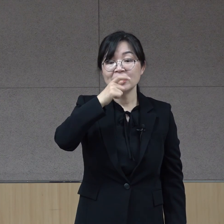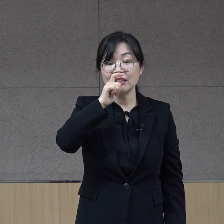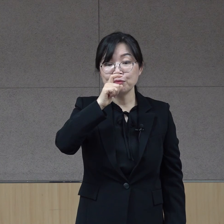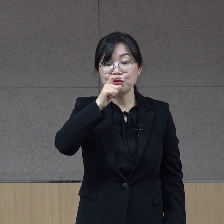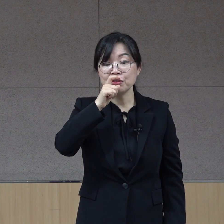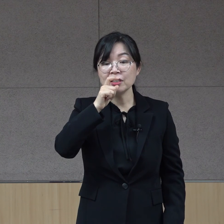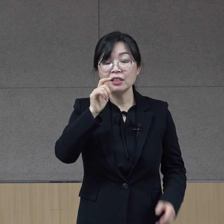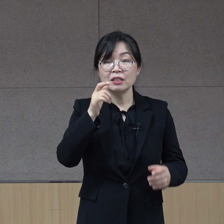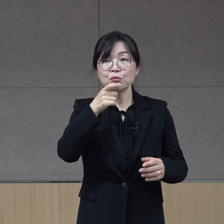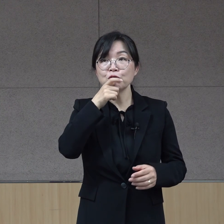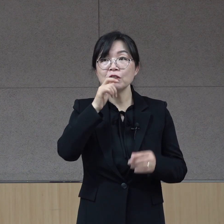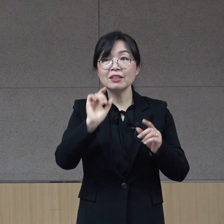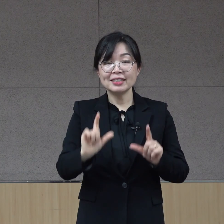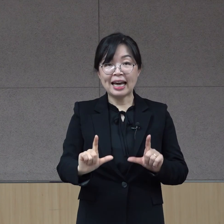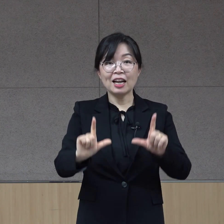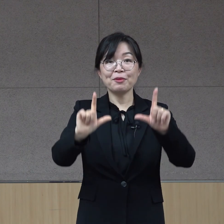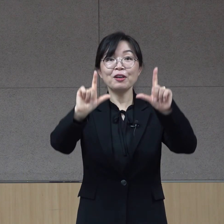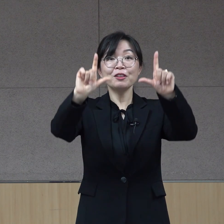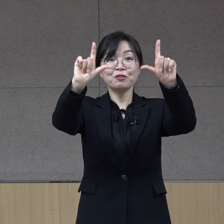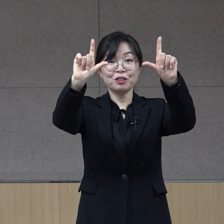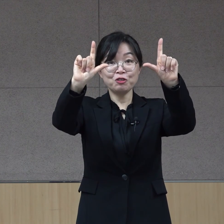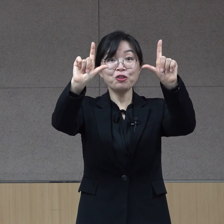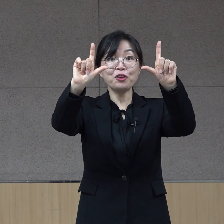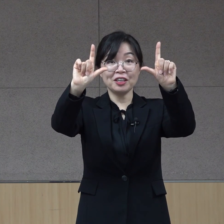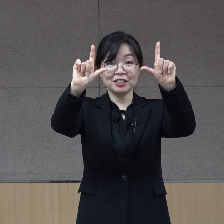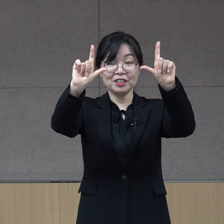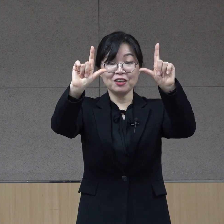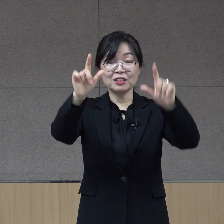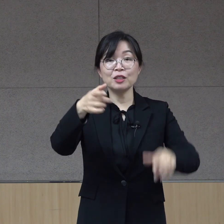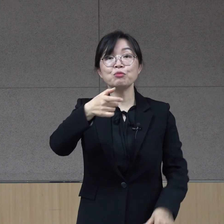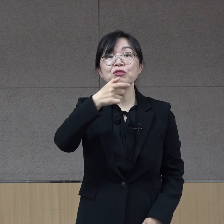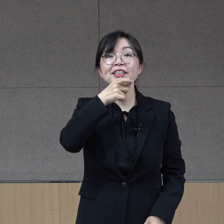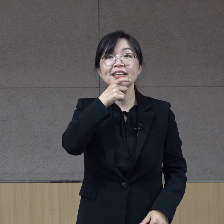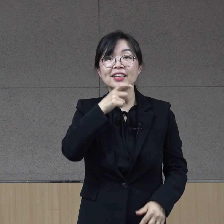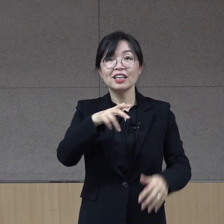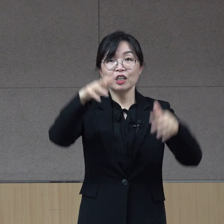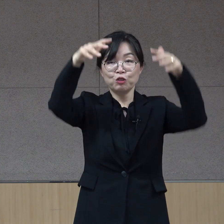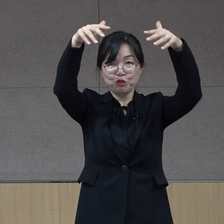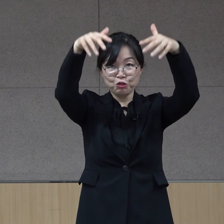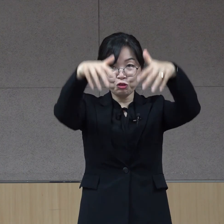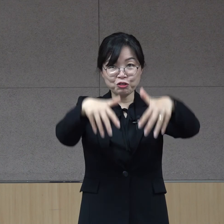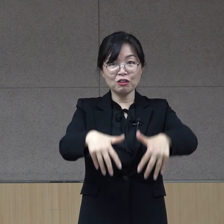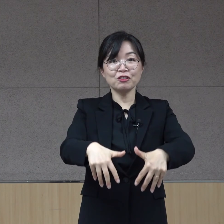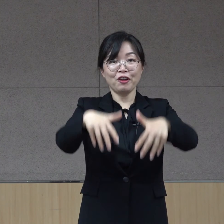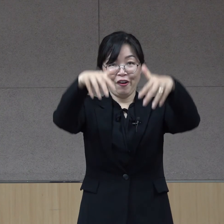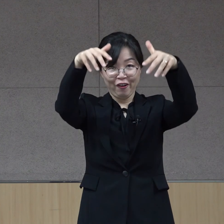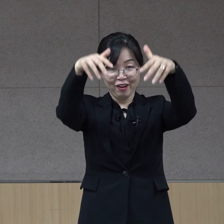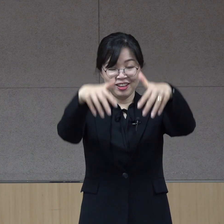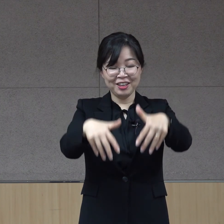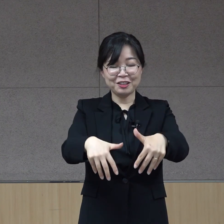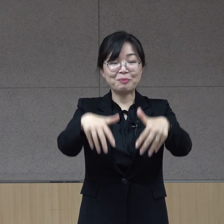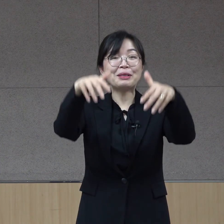이 날 하면 우리는 수요일이었죠. 근데 이 물이 쭉쭉 떨어져요. 이거는